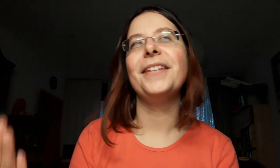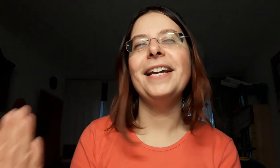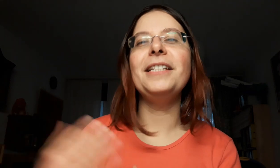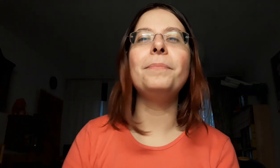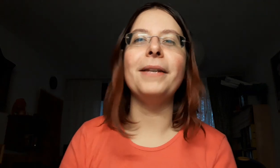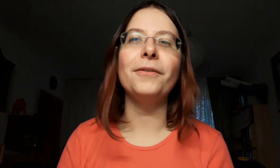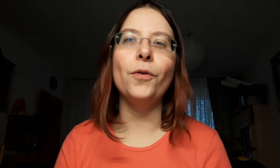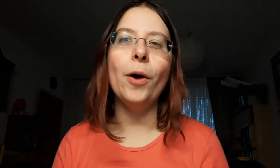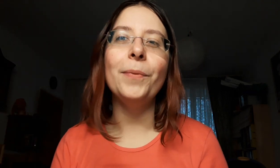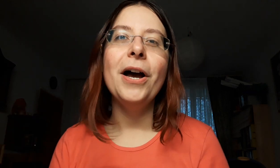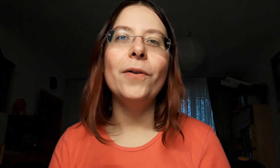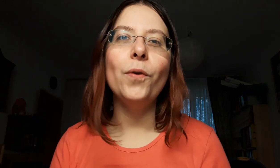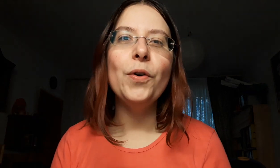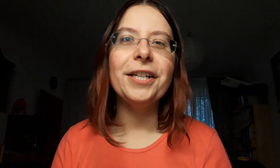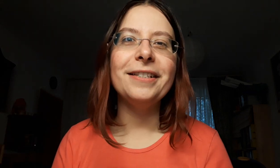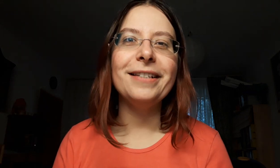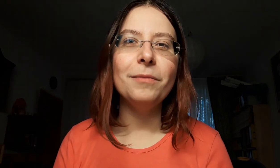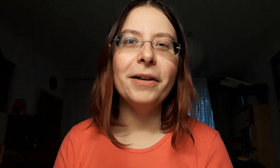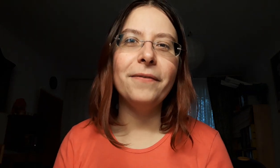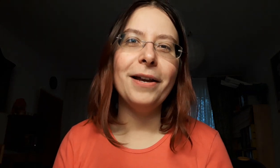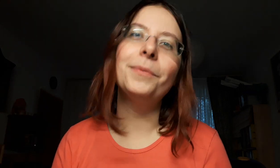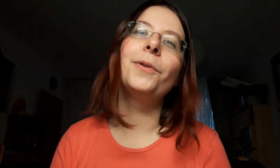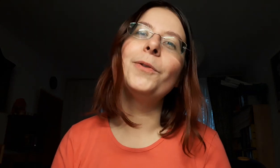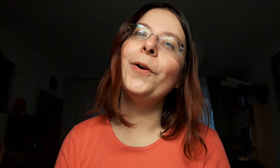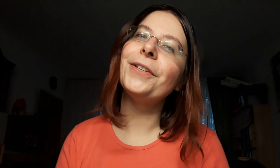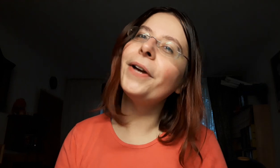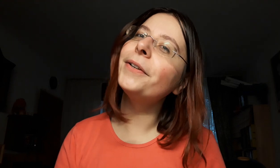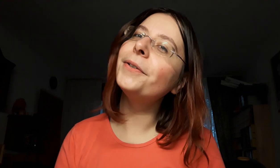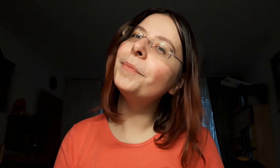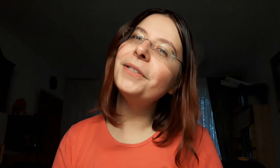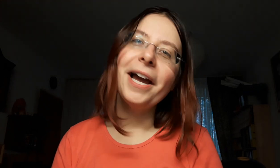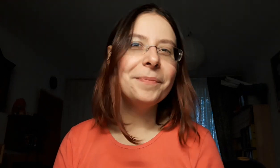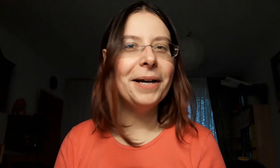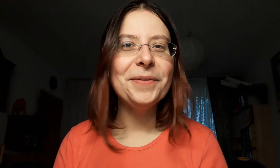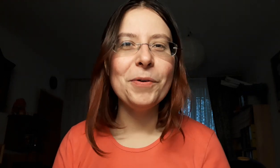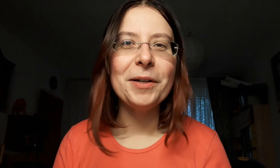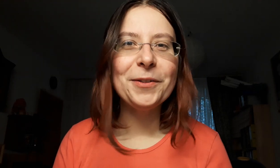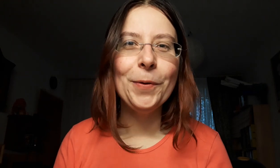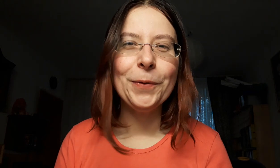die Plattform, wo ich sie selber erwerbe und euch dann mit ein paar Informationen